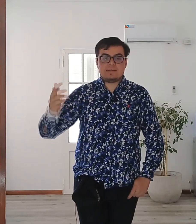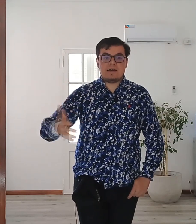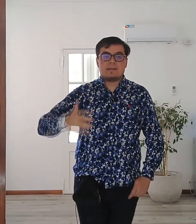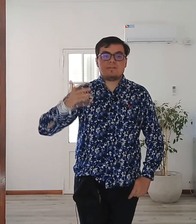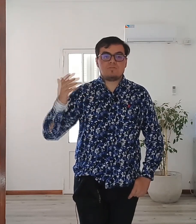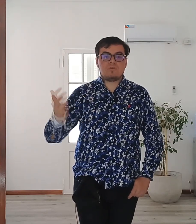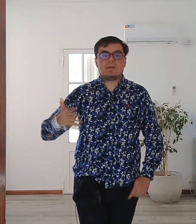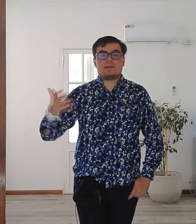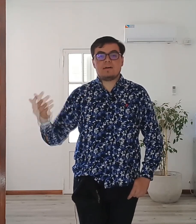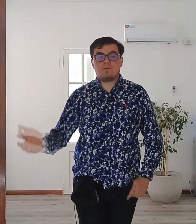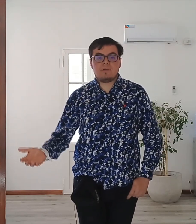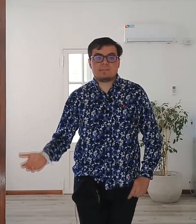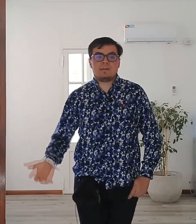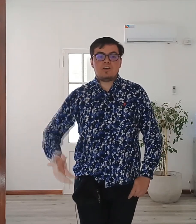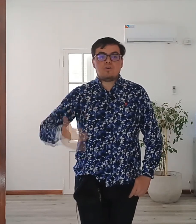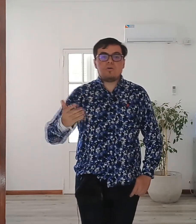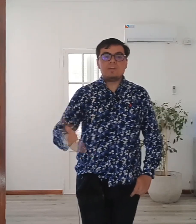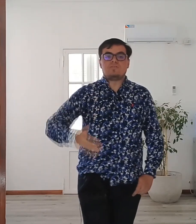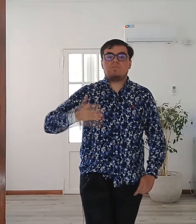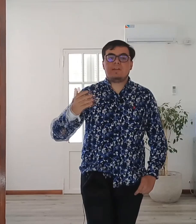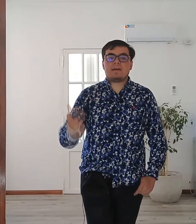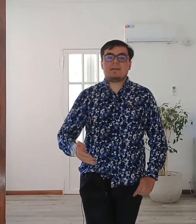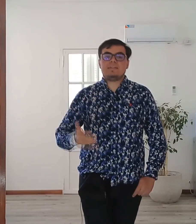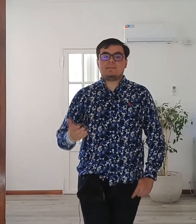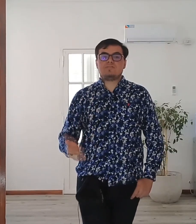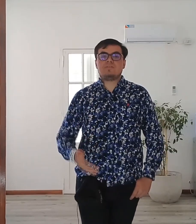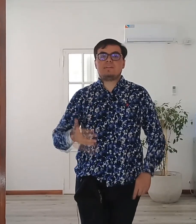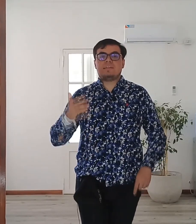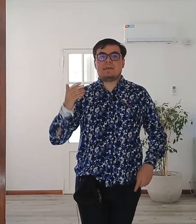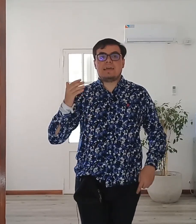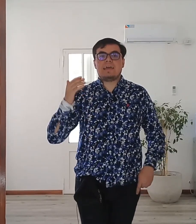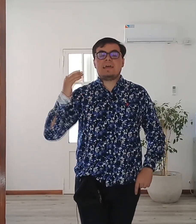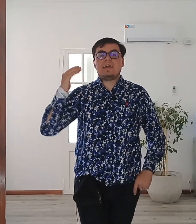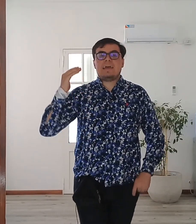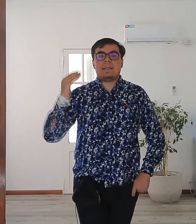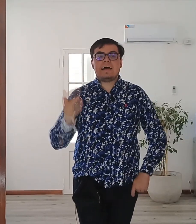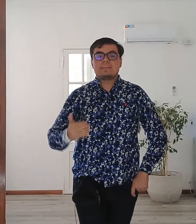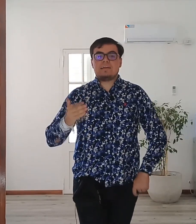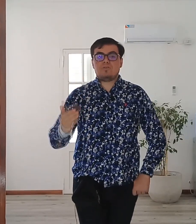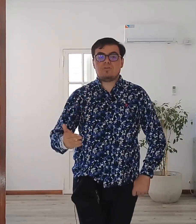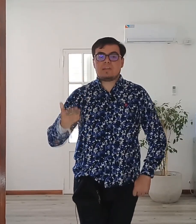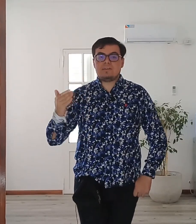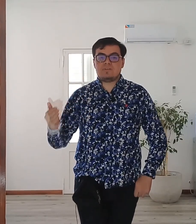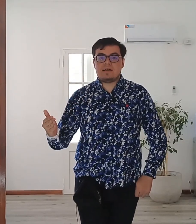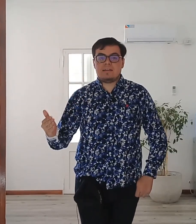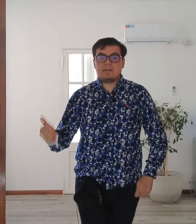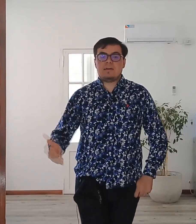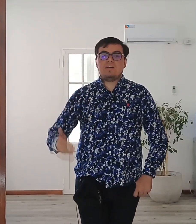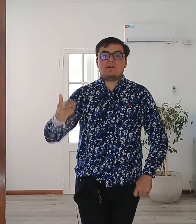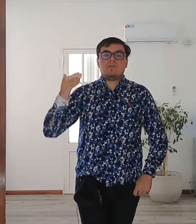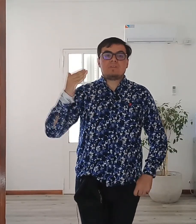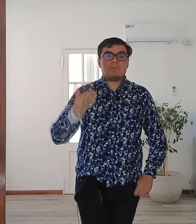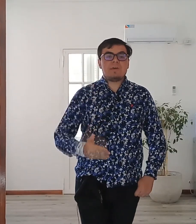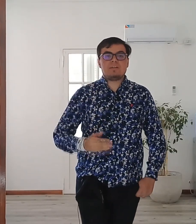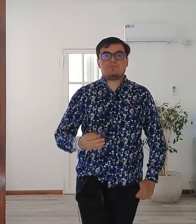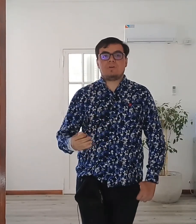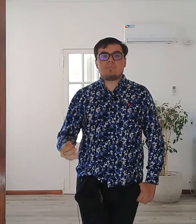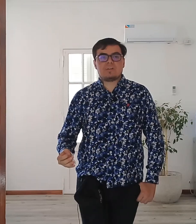listar todas estas obras, lo hizo con la clara intención de que el arte no tradicional también estuviera